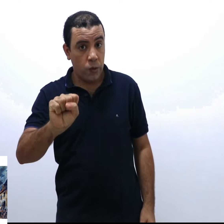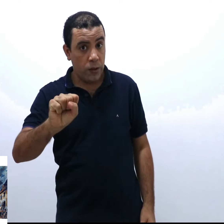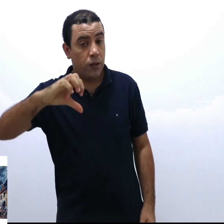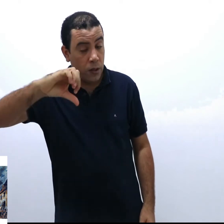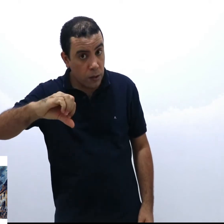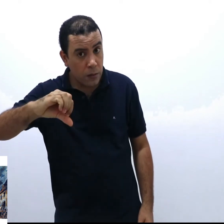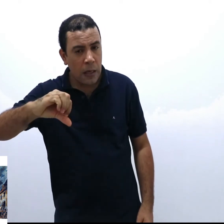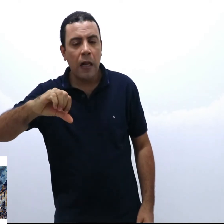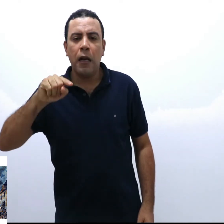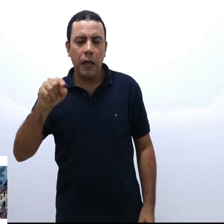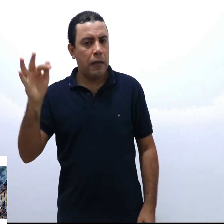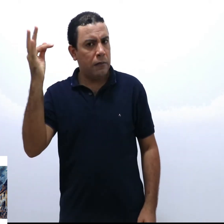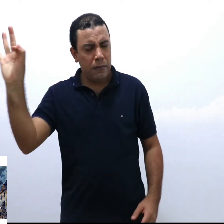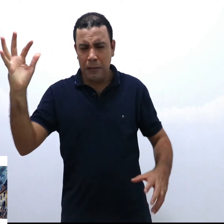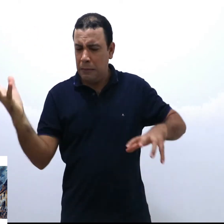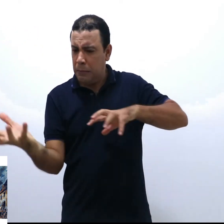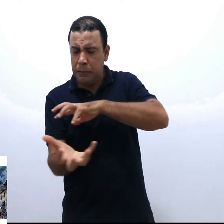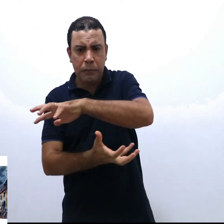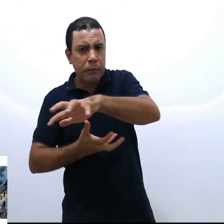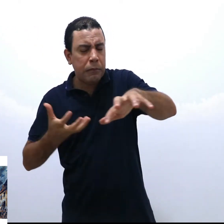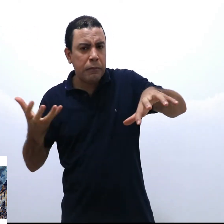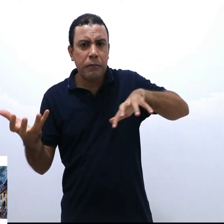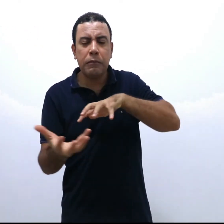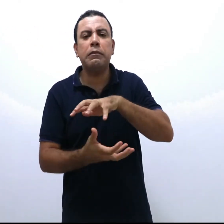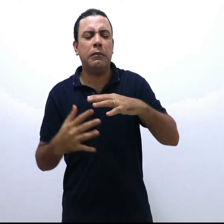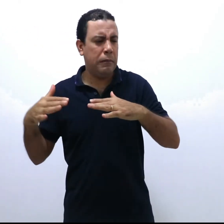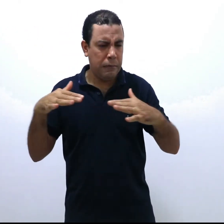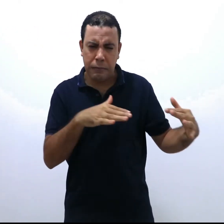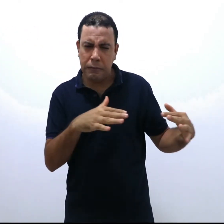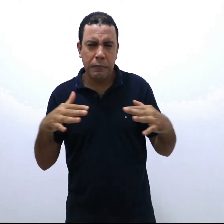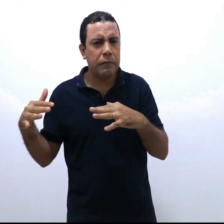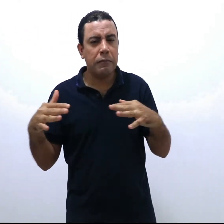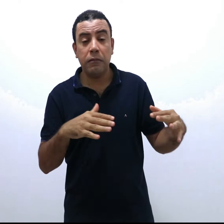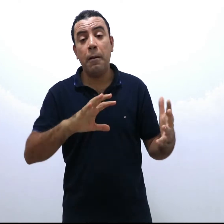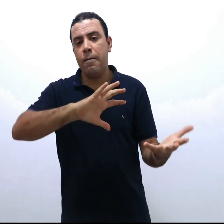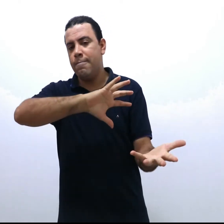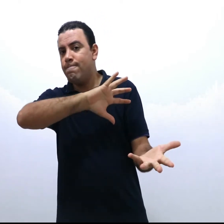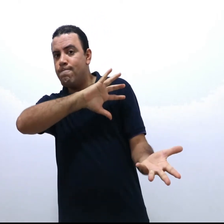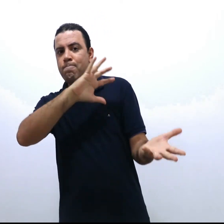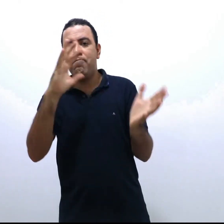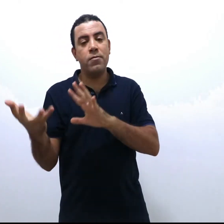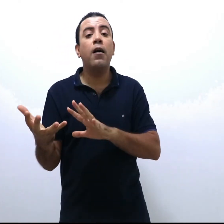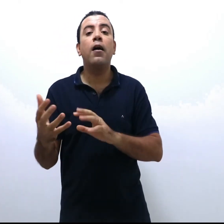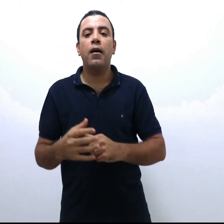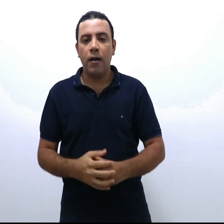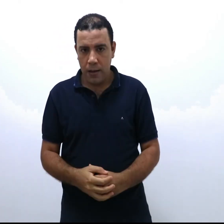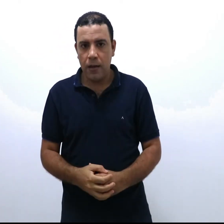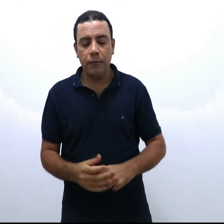1789, no qual a França passou por um forte momento, uma forte revolução e uma grande mudança.